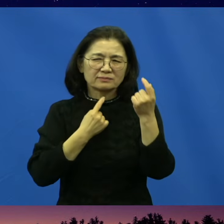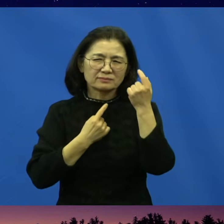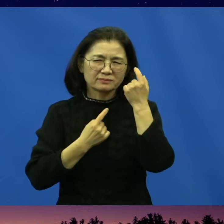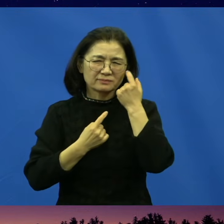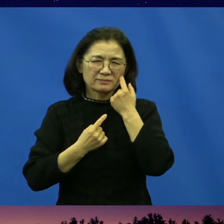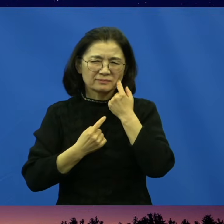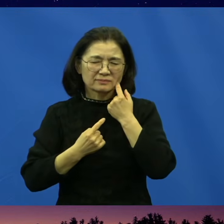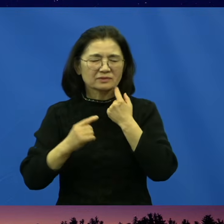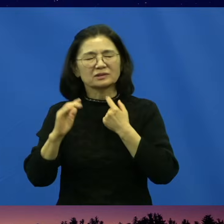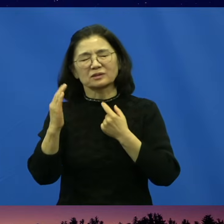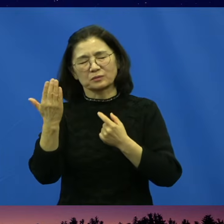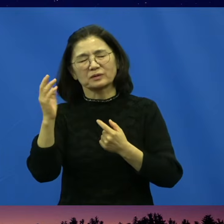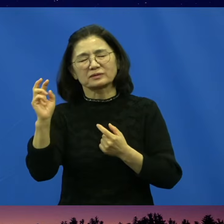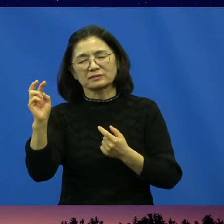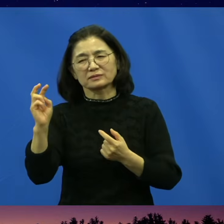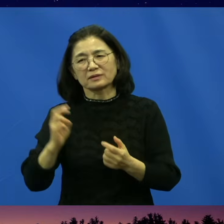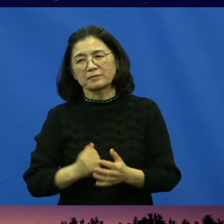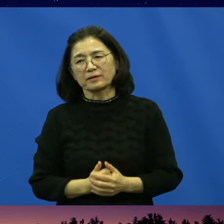상당히 힘들게 들렸을 겁니다.